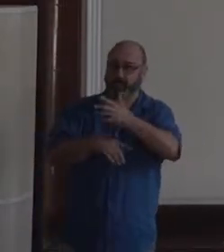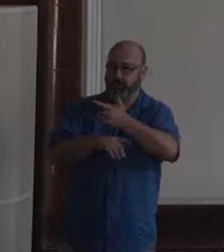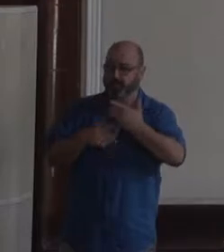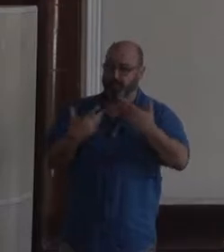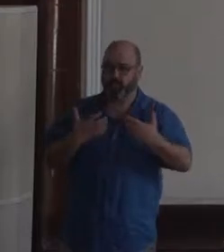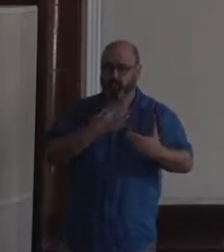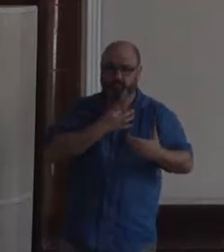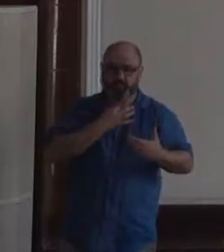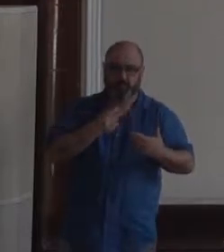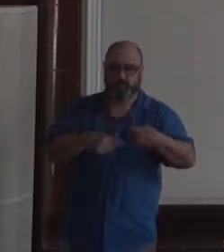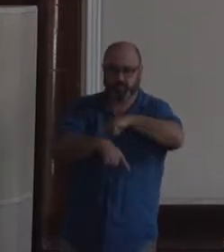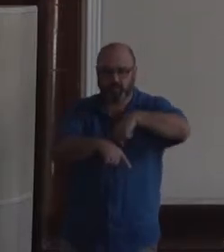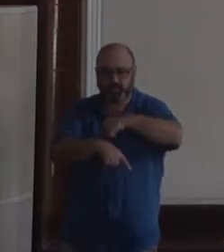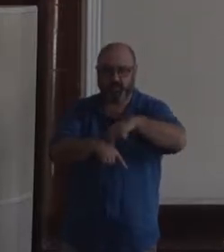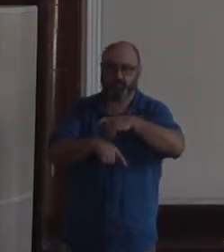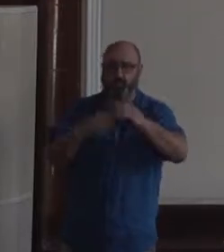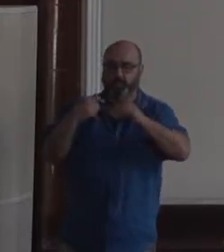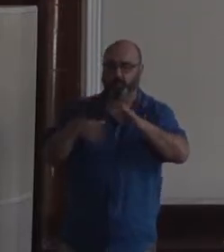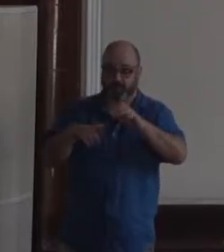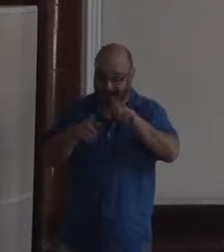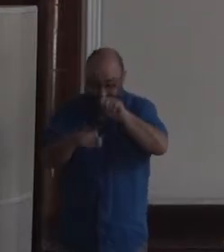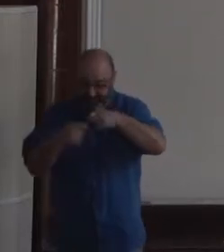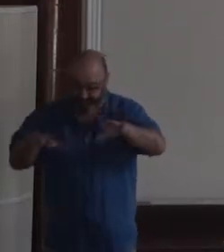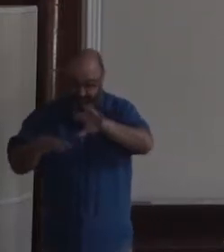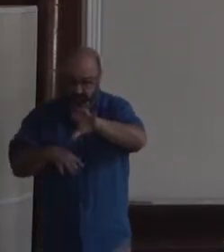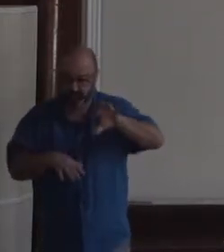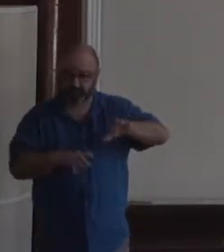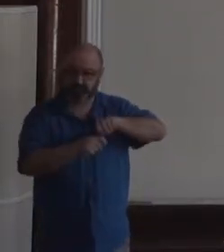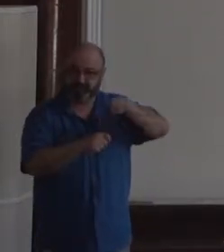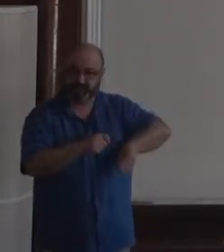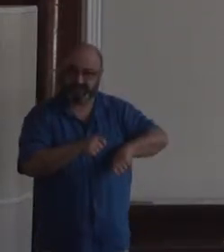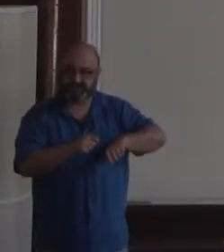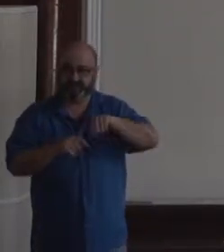vouloir la conserver ou la factoriser pour l'ensemble des tests.